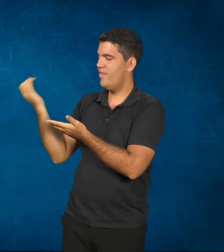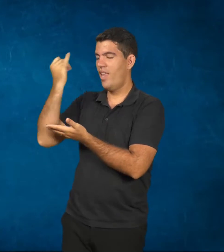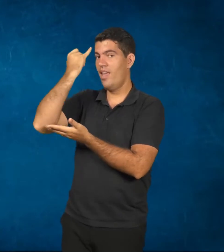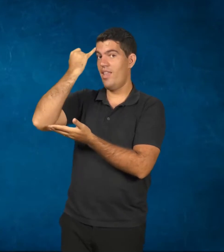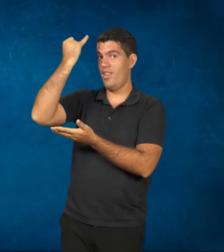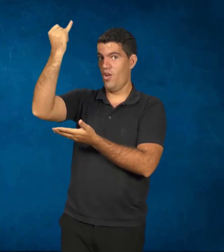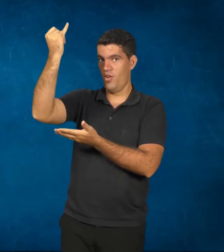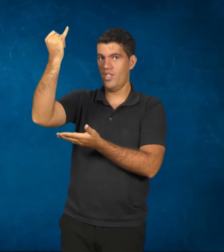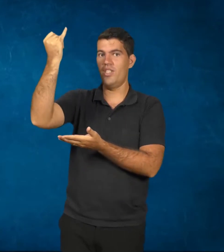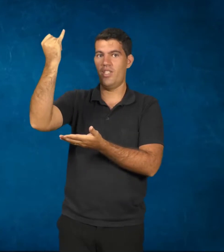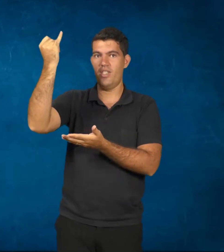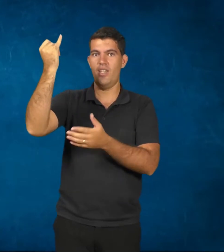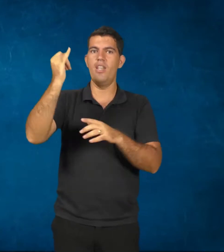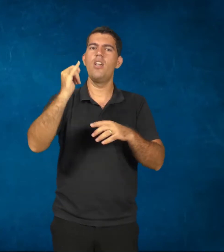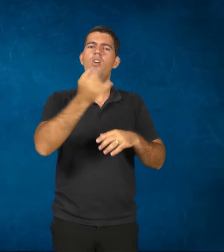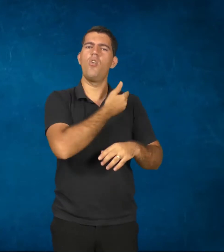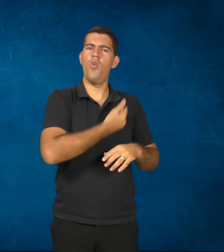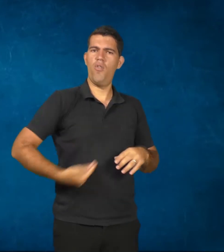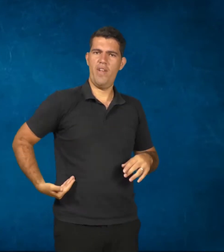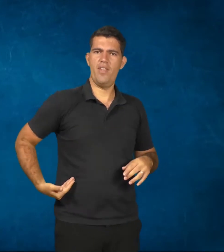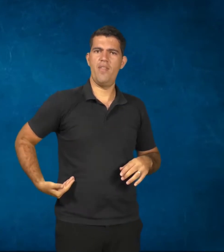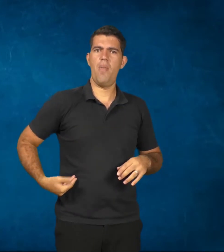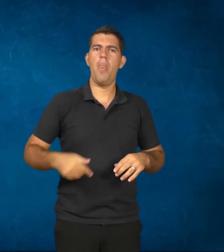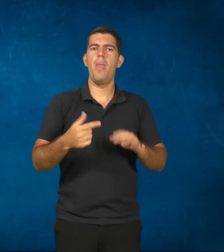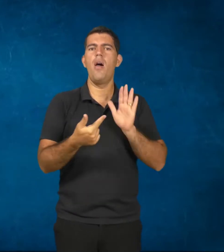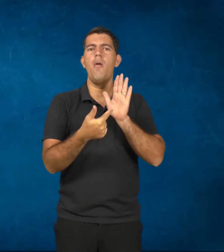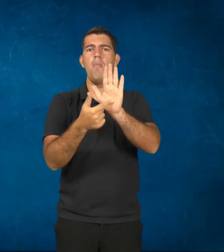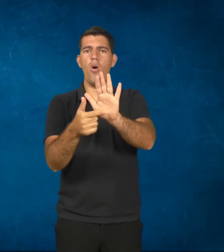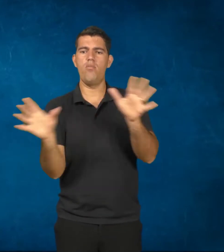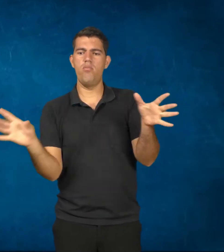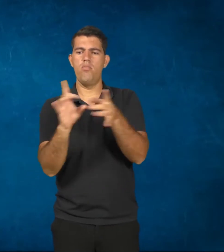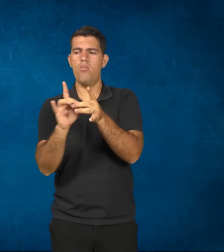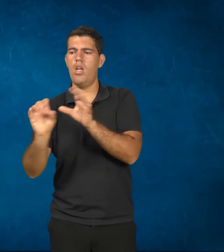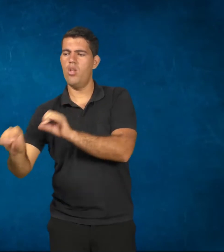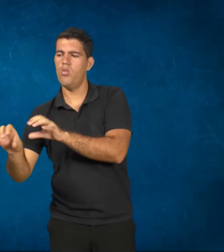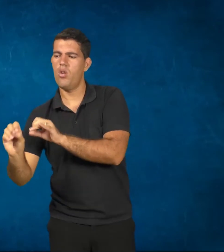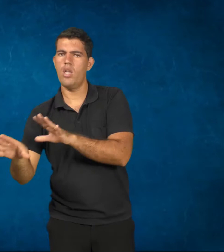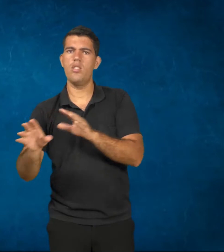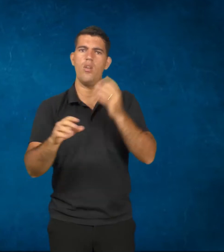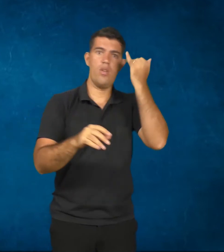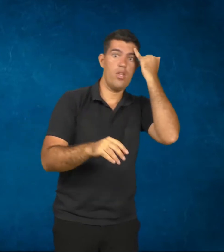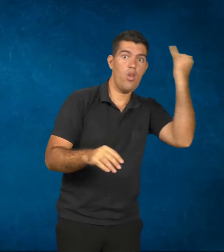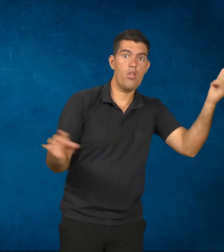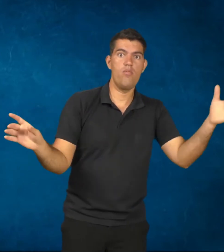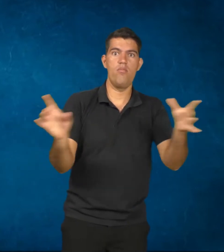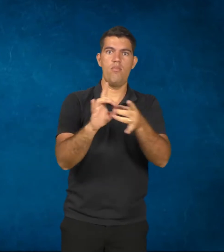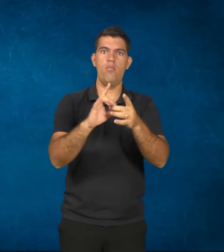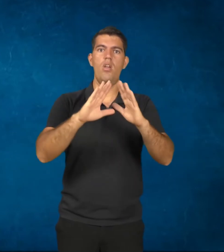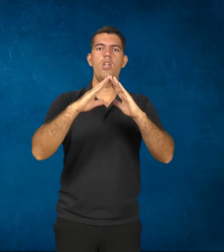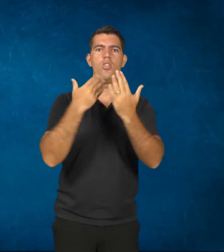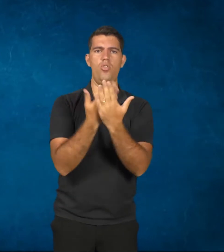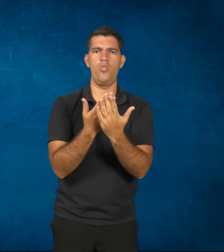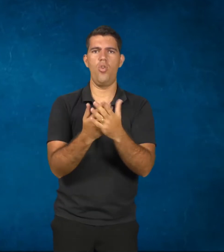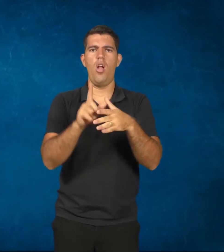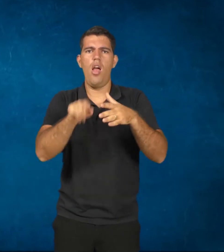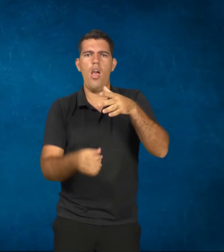Aparelhos Ideológicos do Estado, que faz conexão entre educação e ideologia. A escola constitui-se no